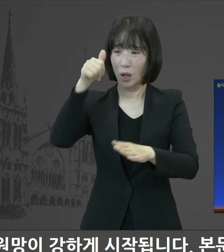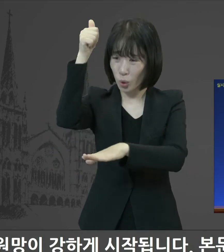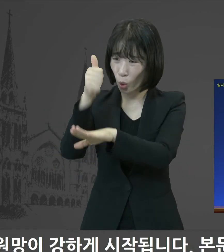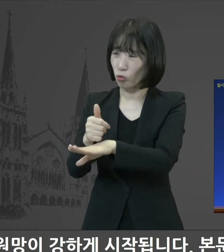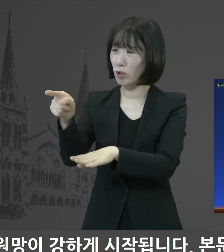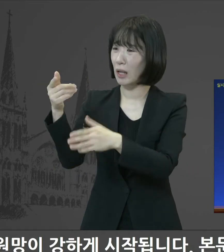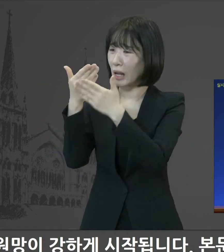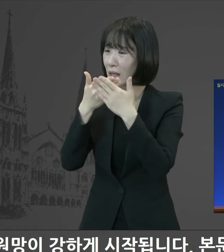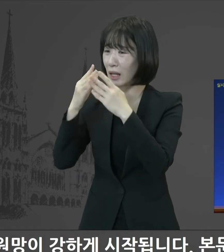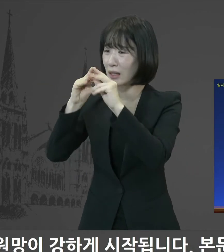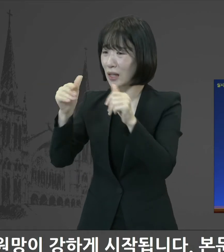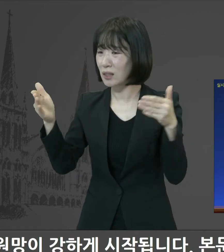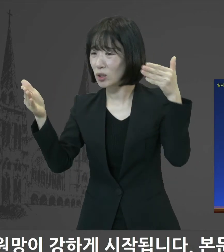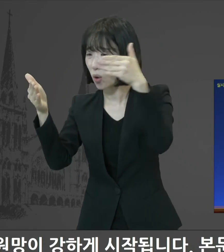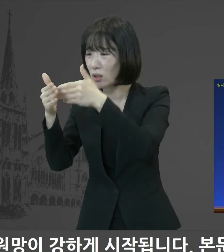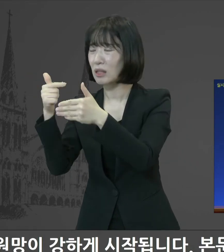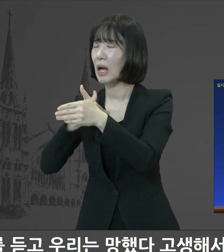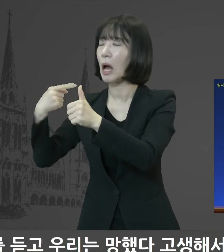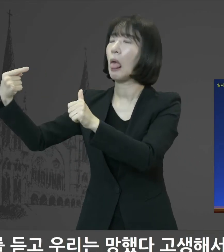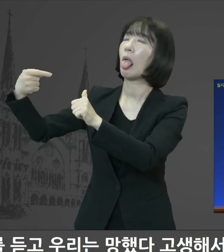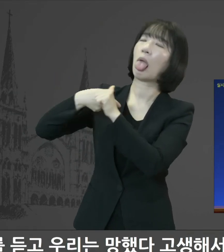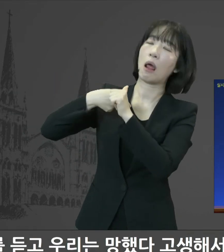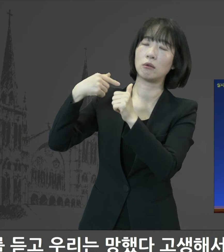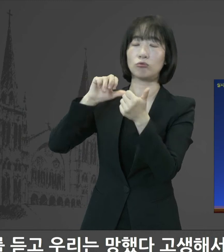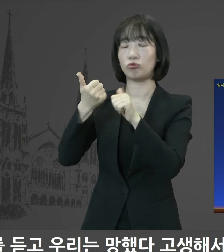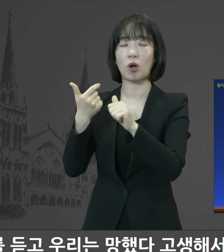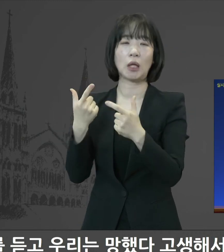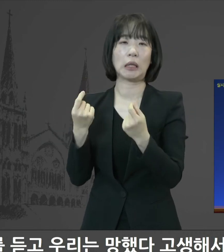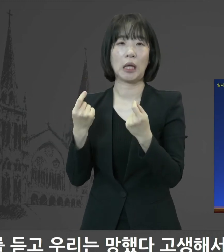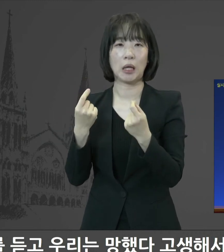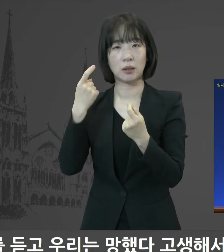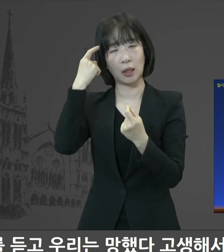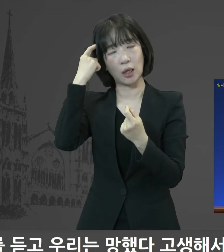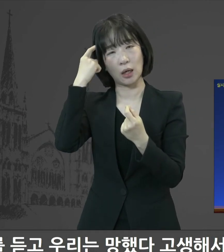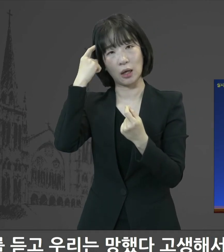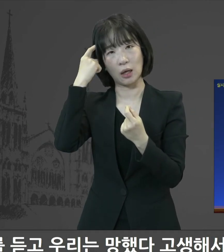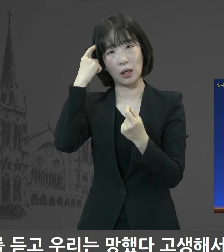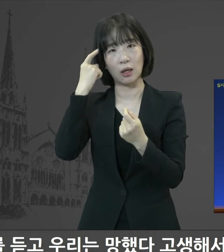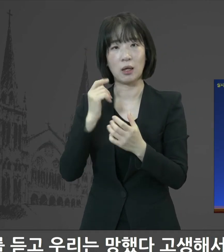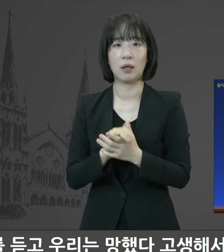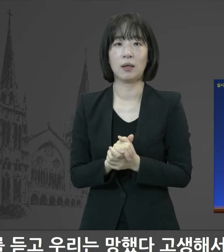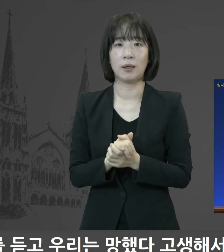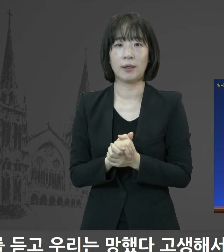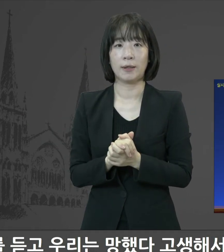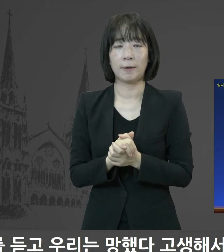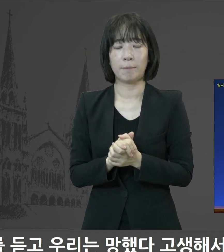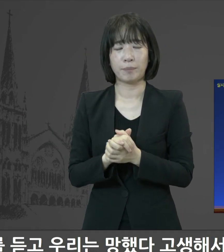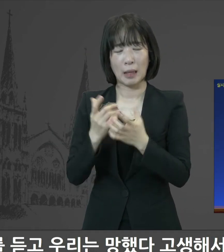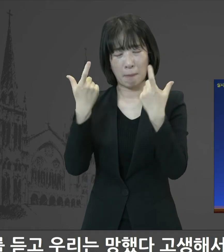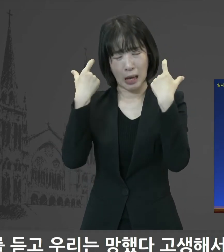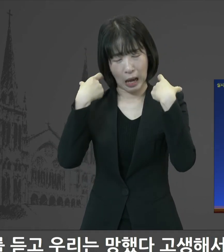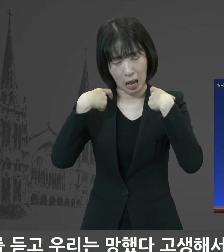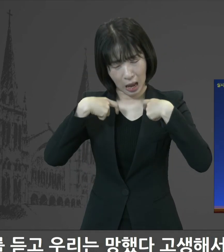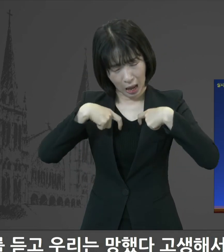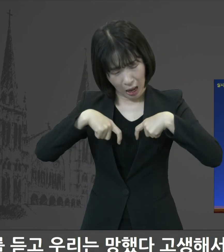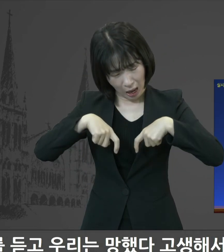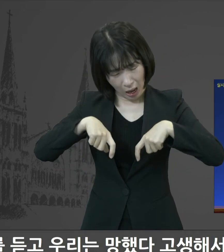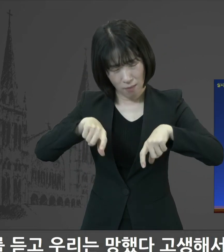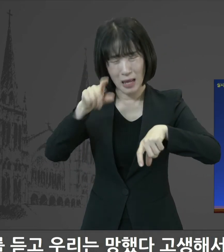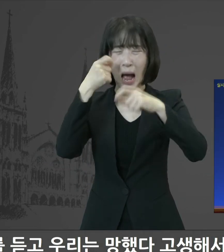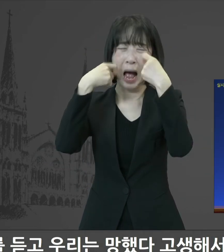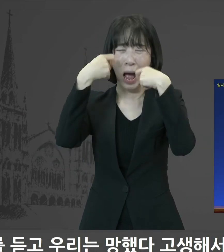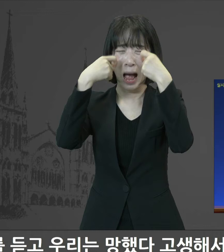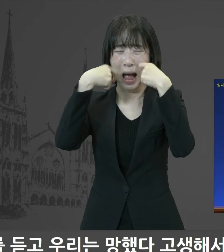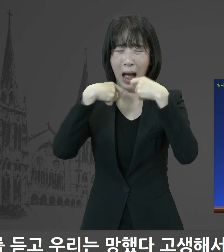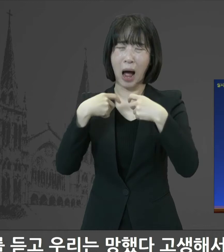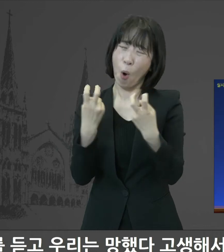맞아 죽겠다. 이렇게 생각하면서 14장 1절을 보면 밤새도록 통곡했다고 되어 있습니다.